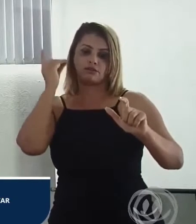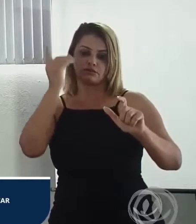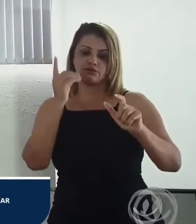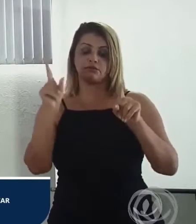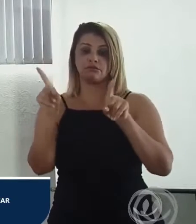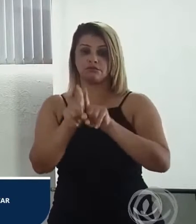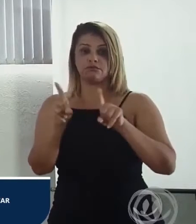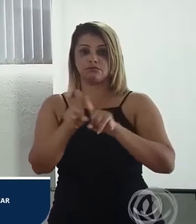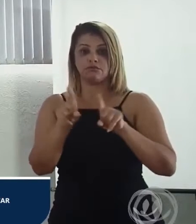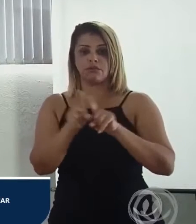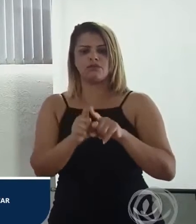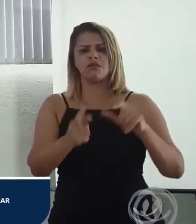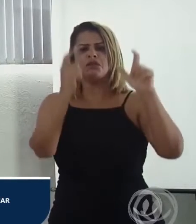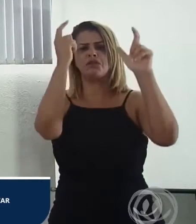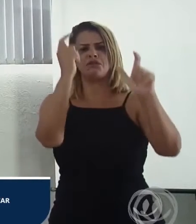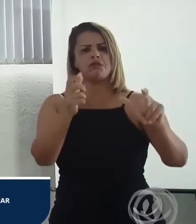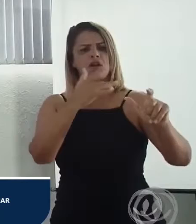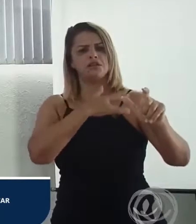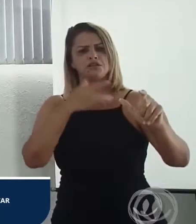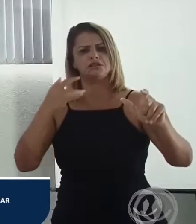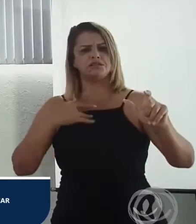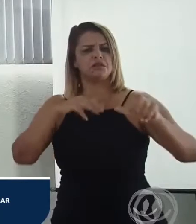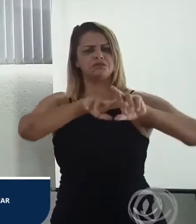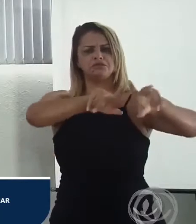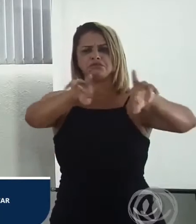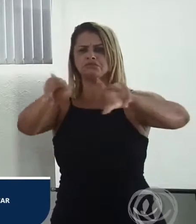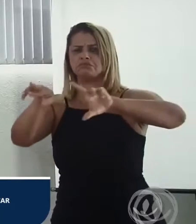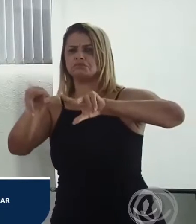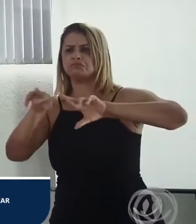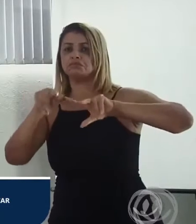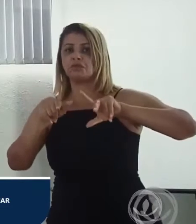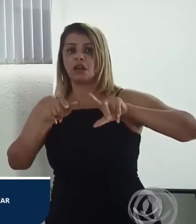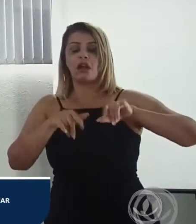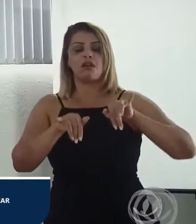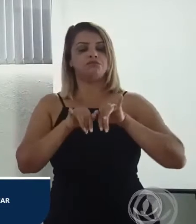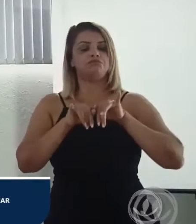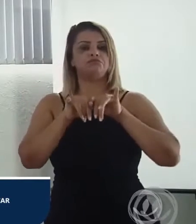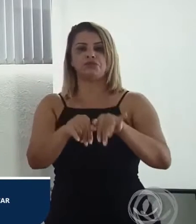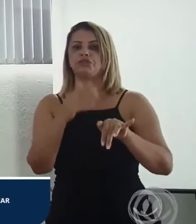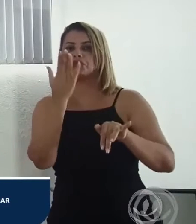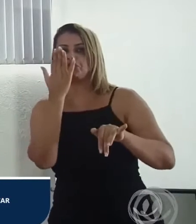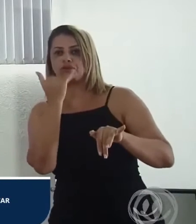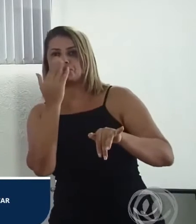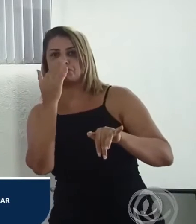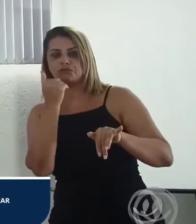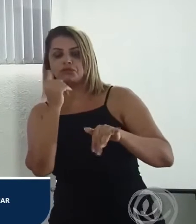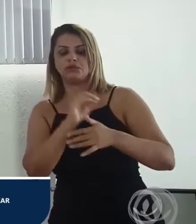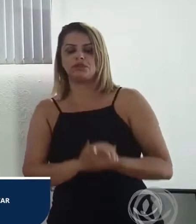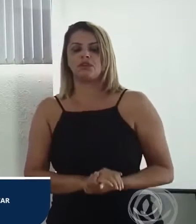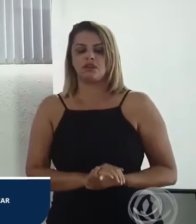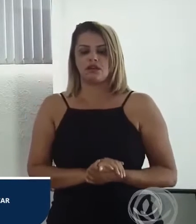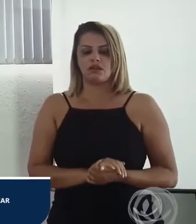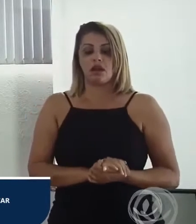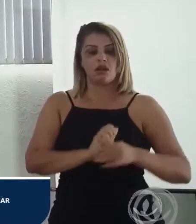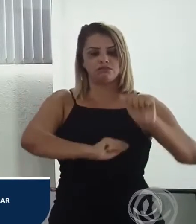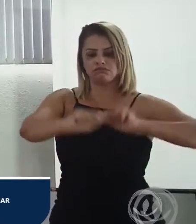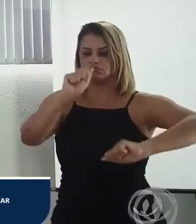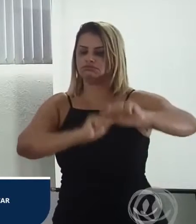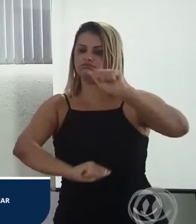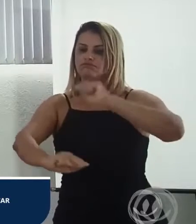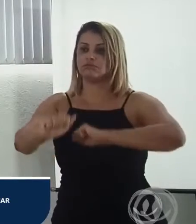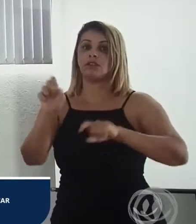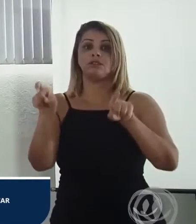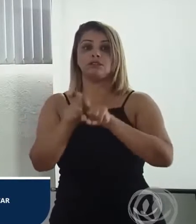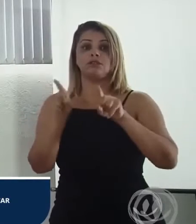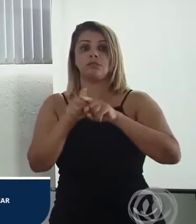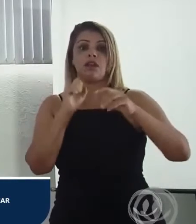serviços essenciais à saúde, à higiene e à alimentação, transporte coletivo e privado, incluindo empresas